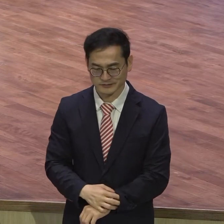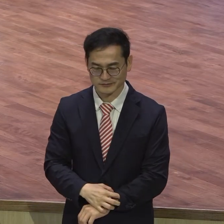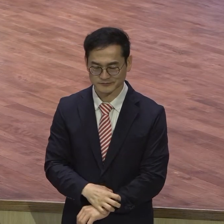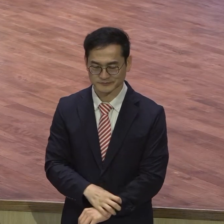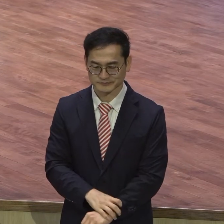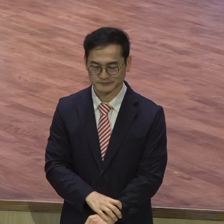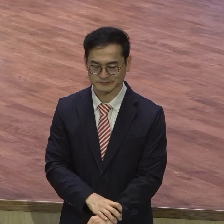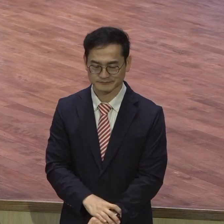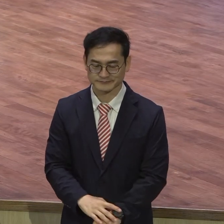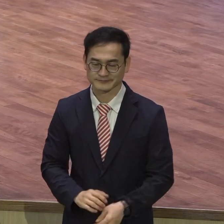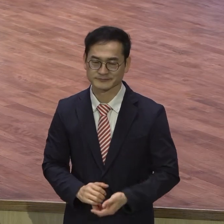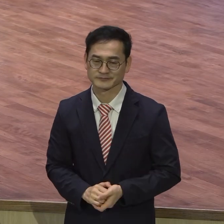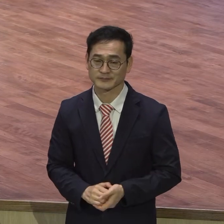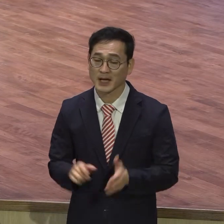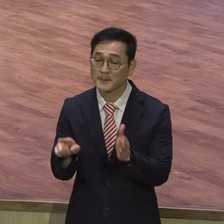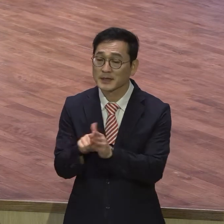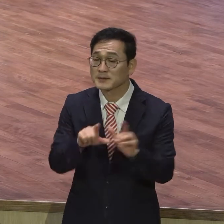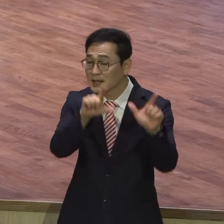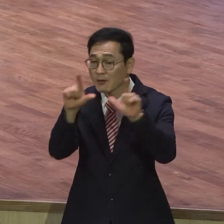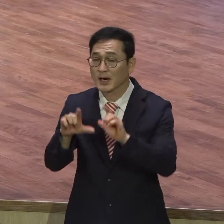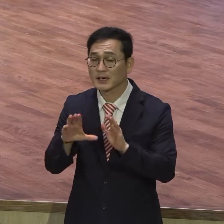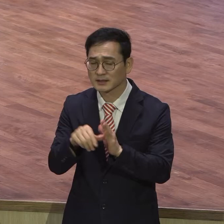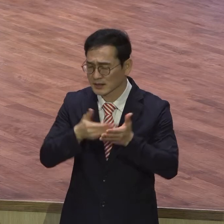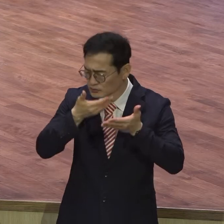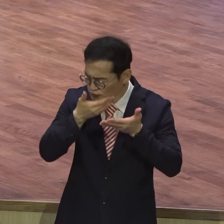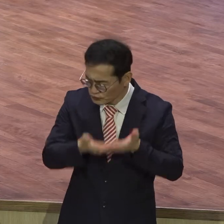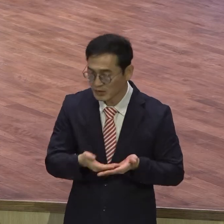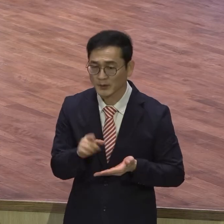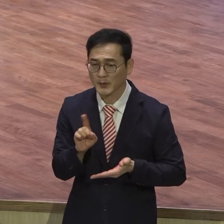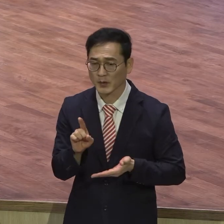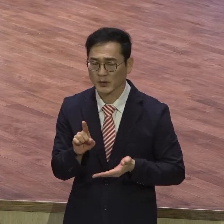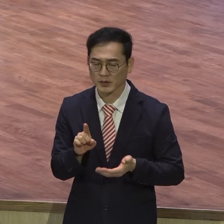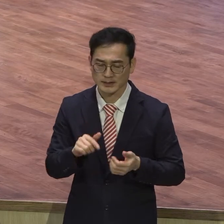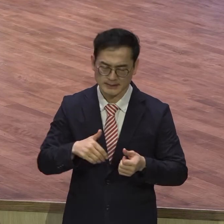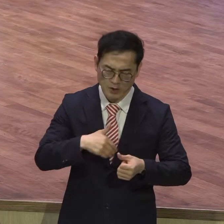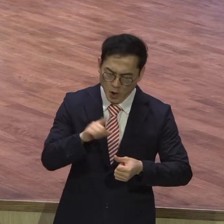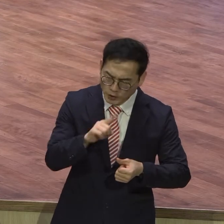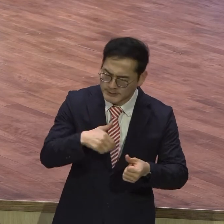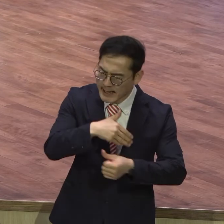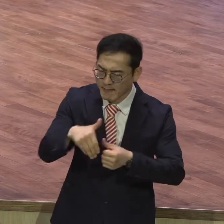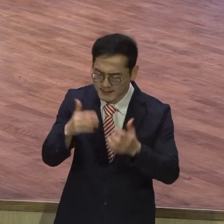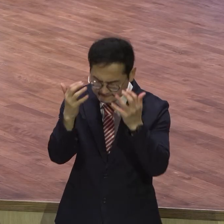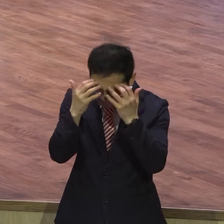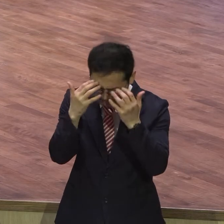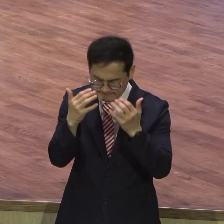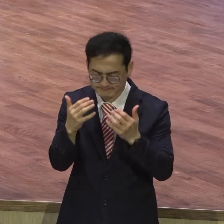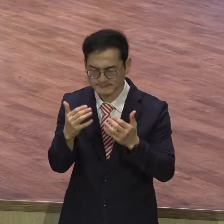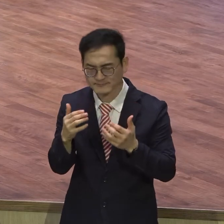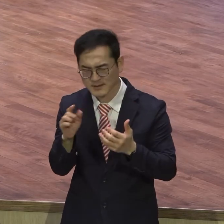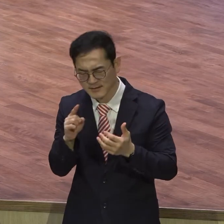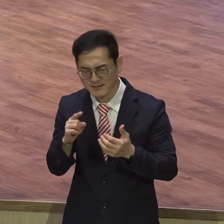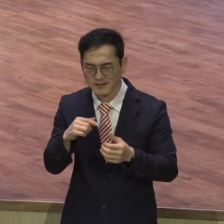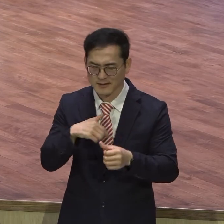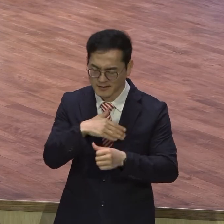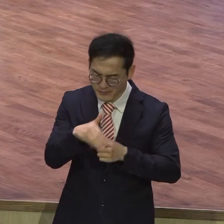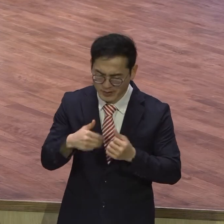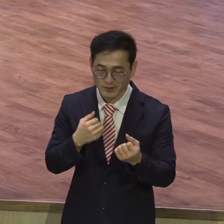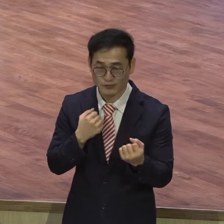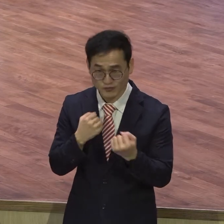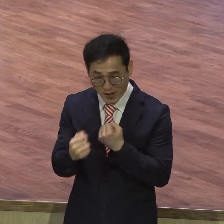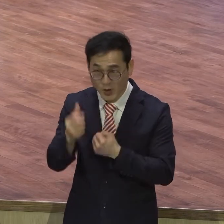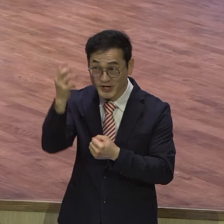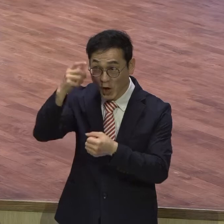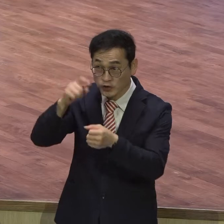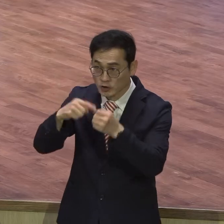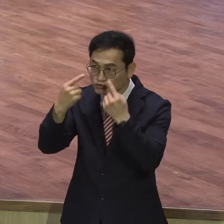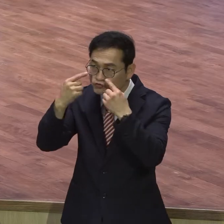신앙생활을 하면서 중요한 것이 뭐냐 어떤 상황 속에서도 영적 시각을 가져라 영적 시각